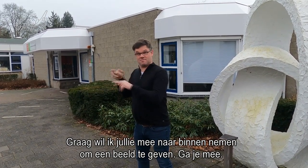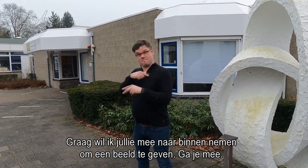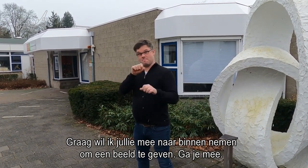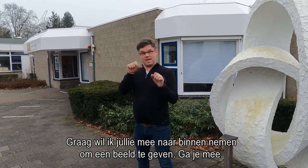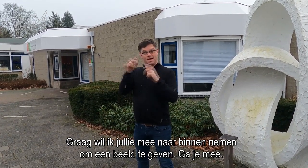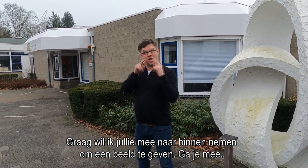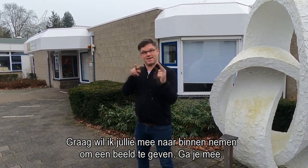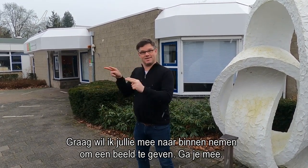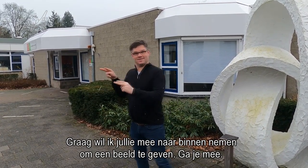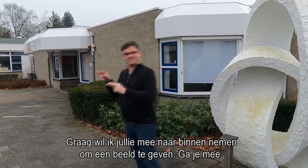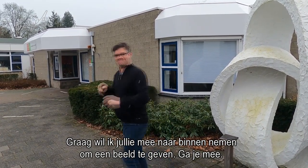beeld te geven. Ga je mee?